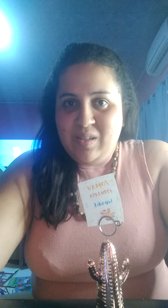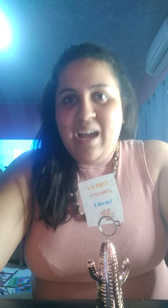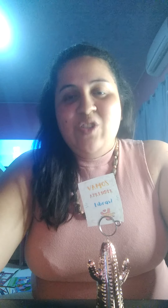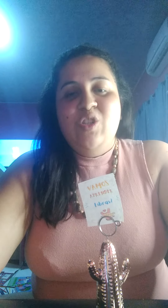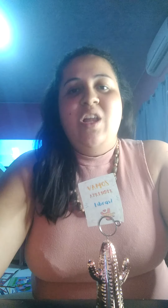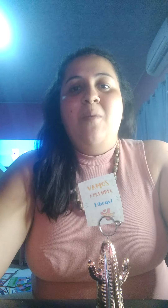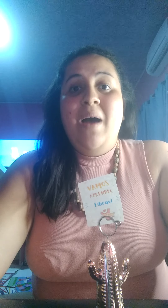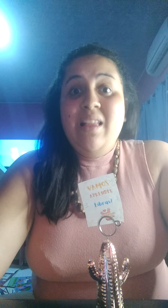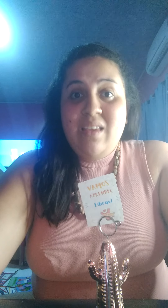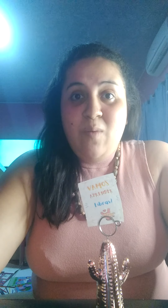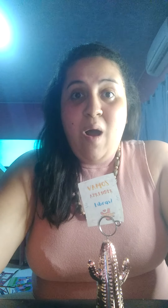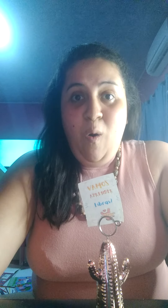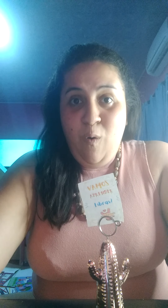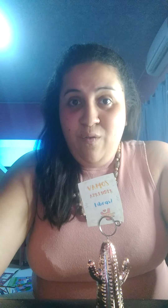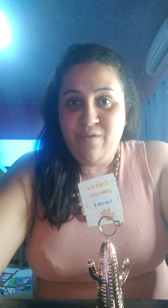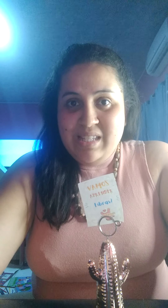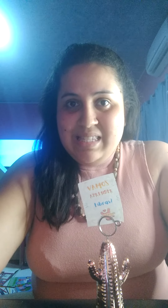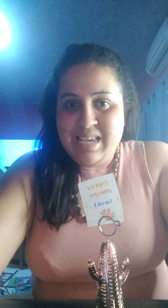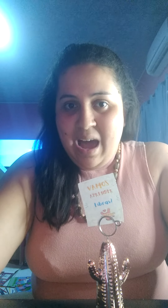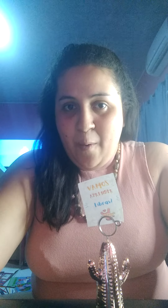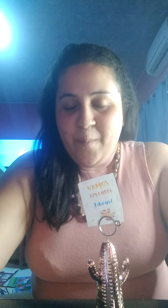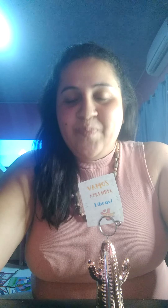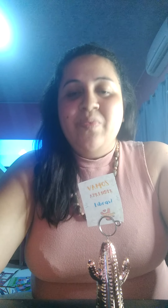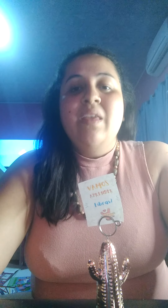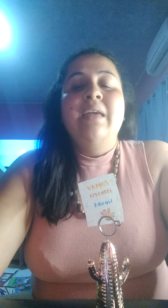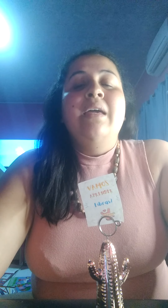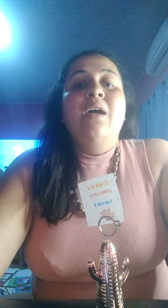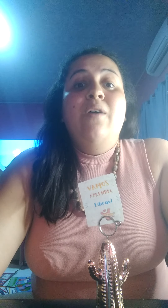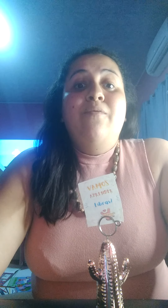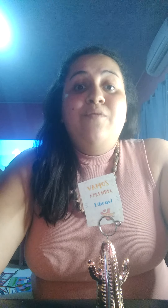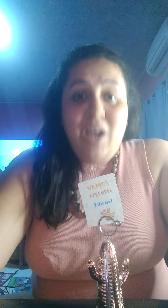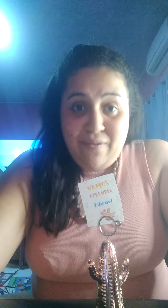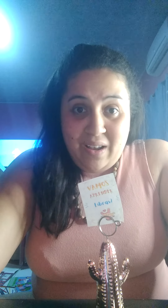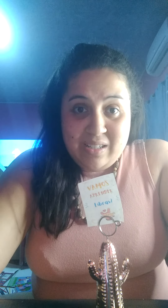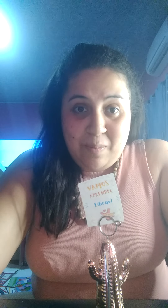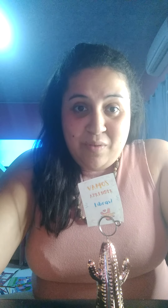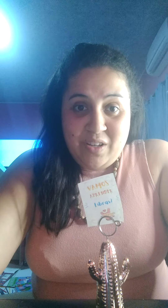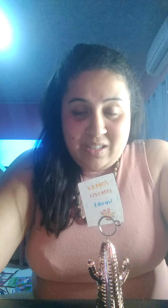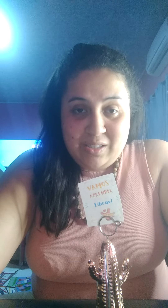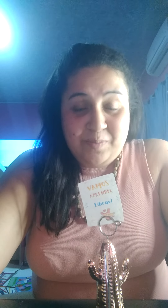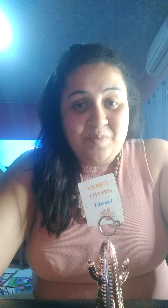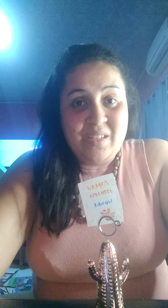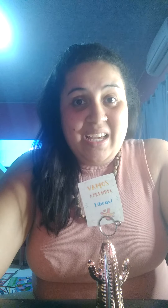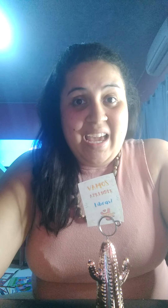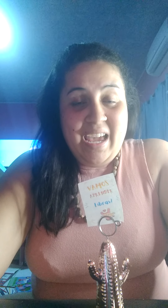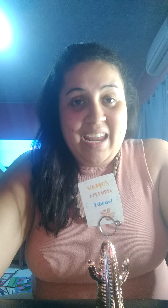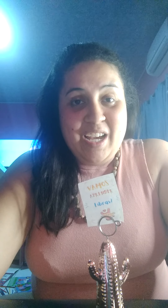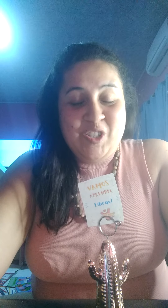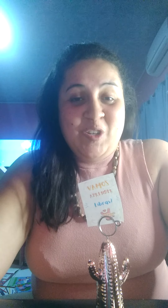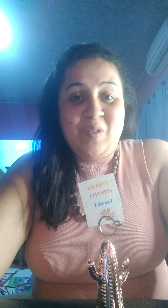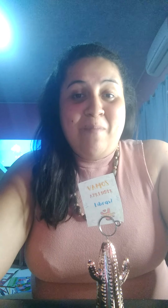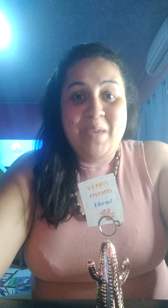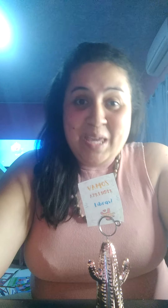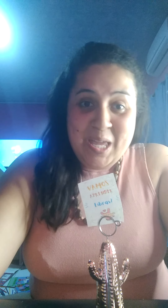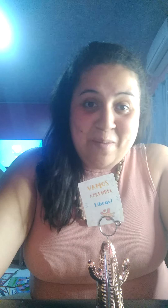tá, gente? Ela é uma língua oficial. Já falando, aproveitando, na questão da mímica,